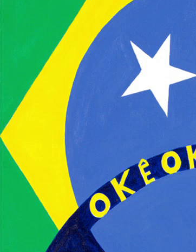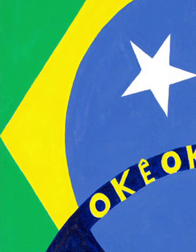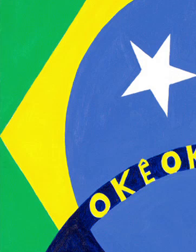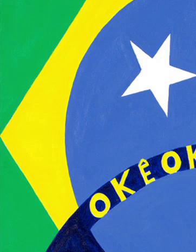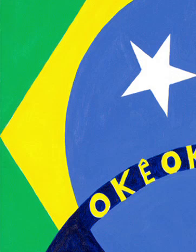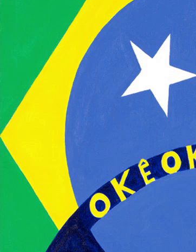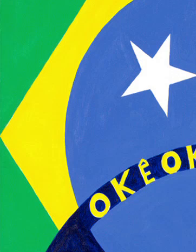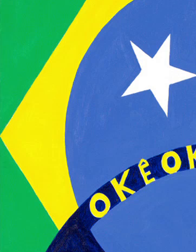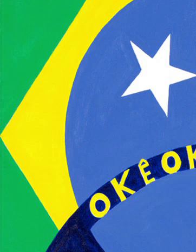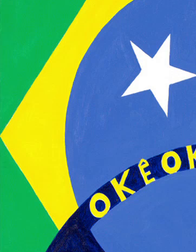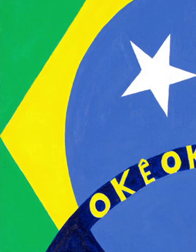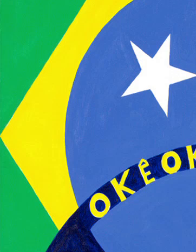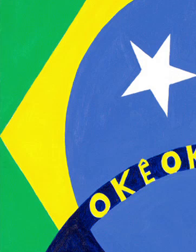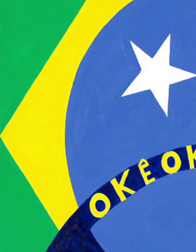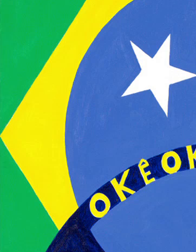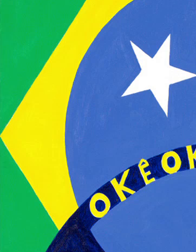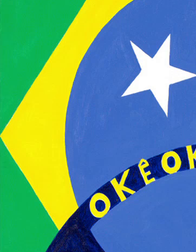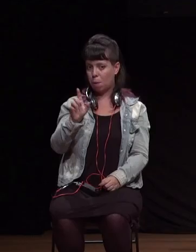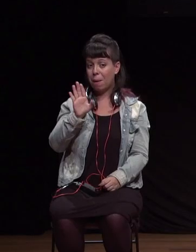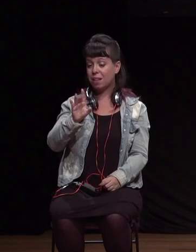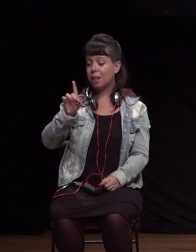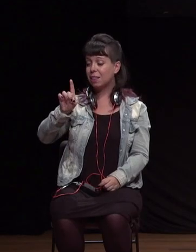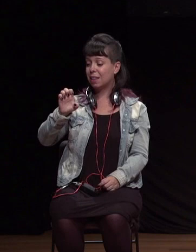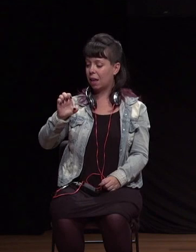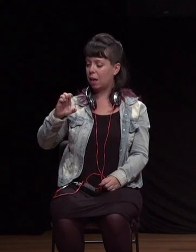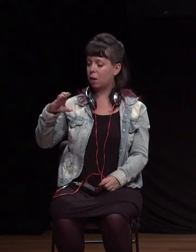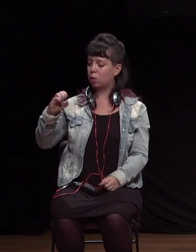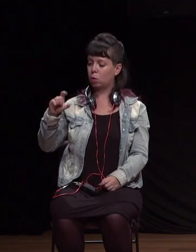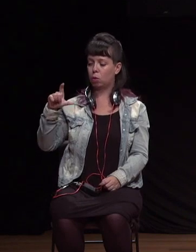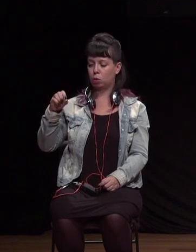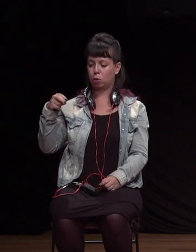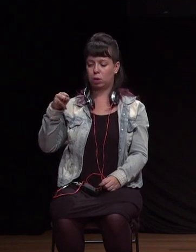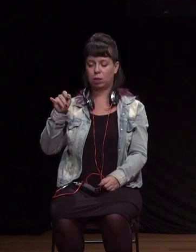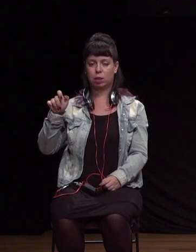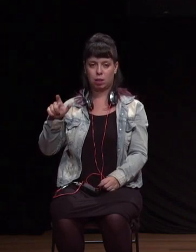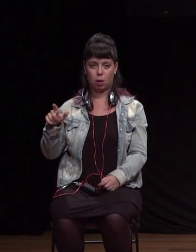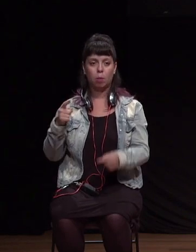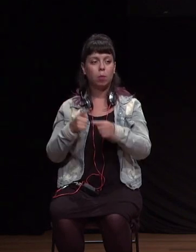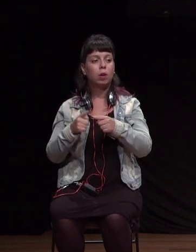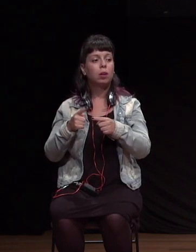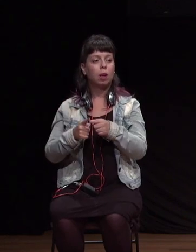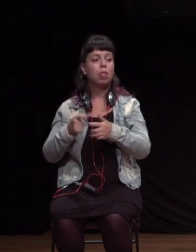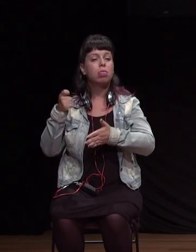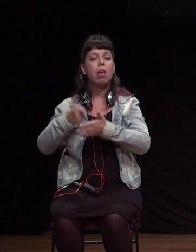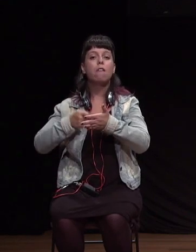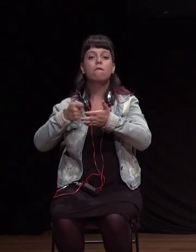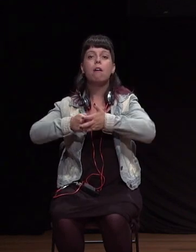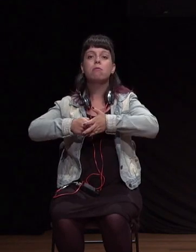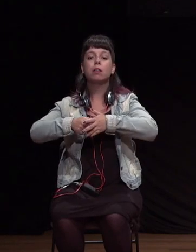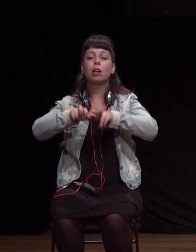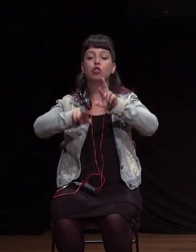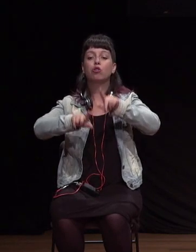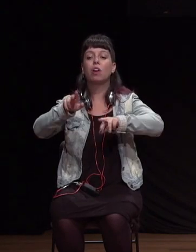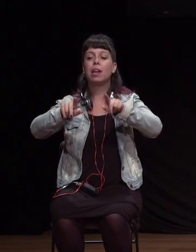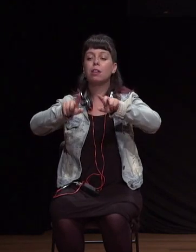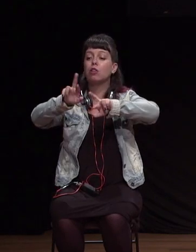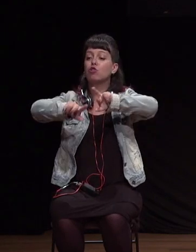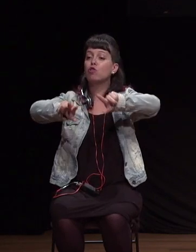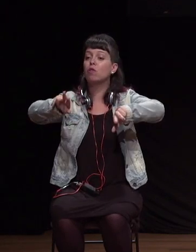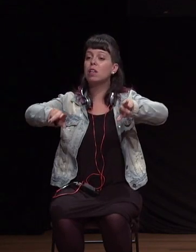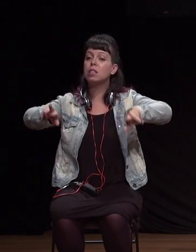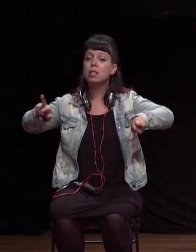decolonial, no sentido da ampla defesa da diferença, da diversidade e da ideia de